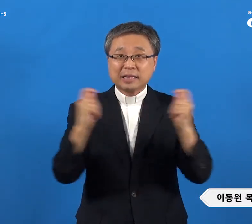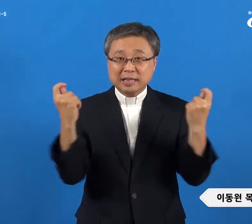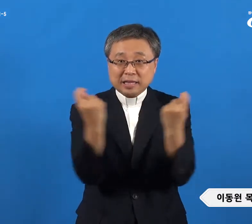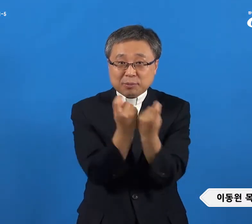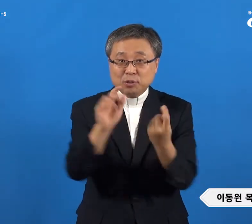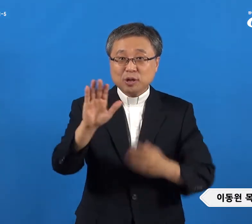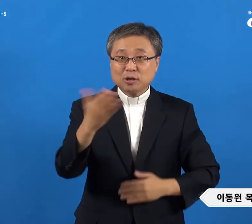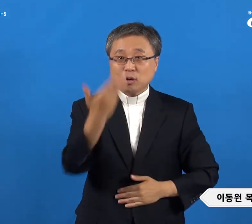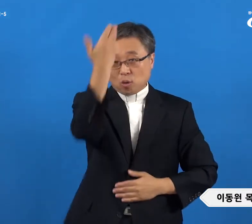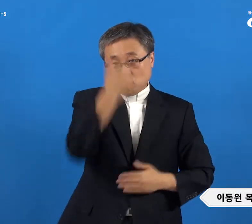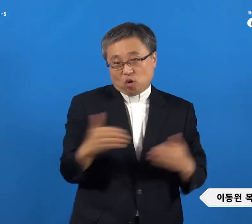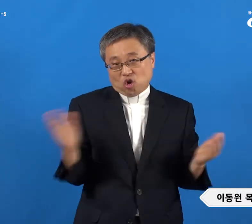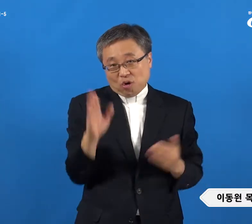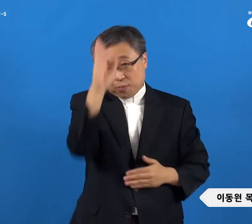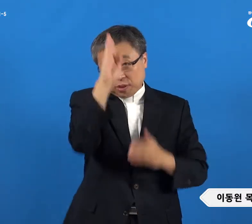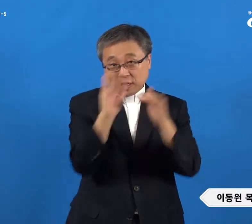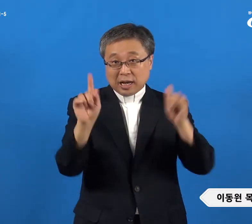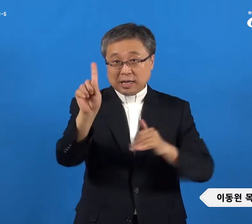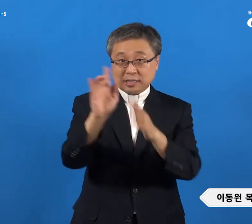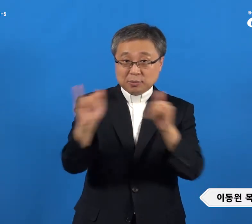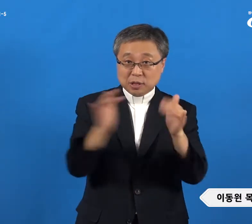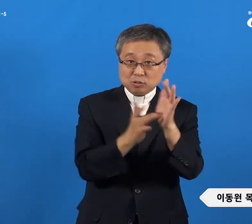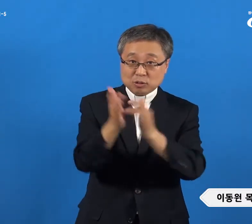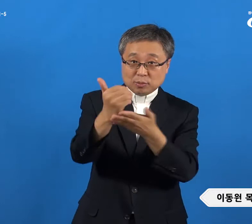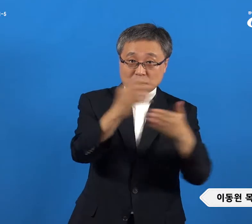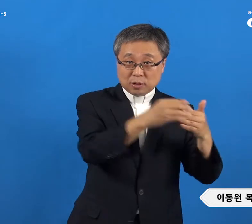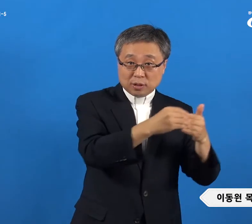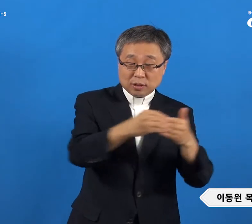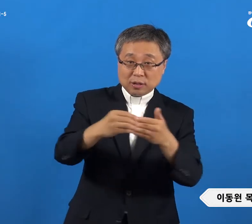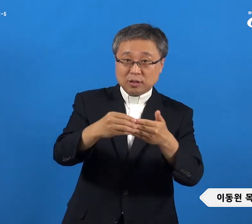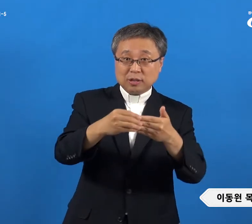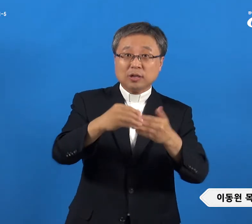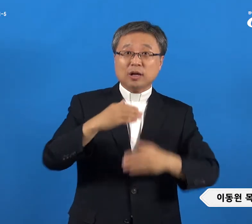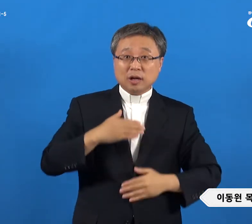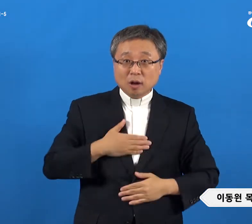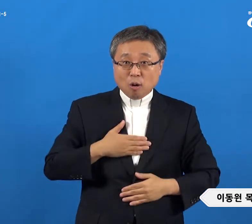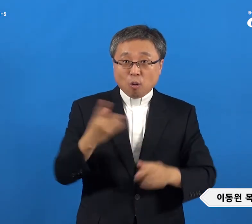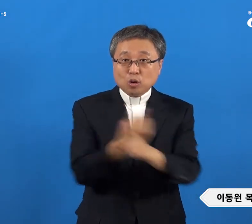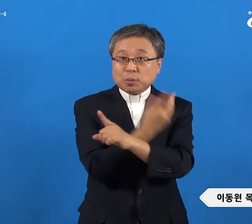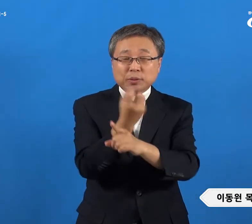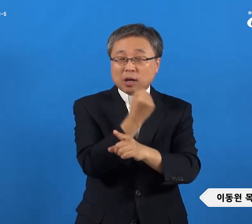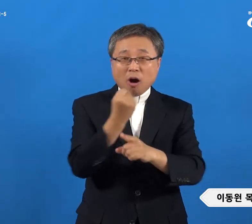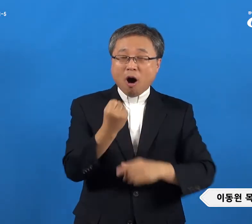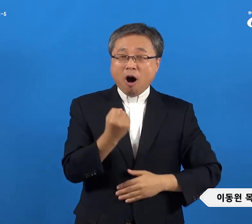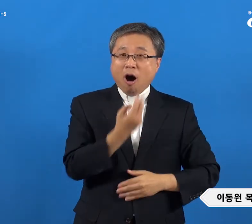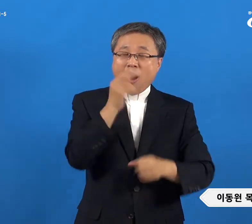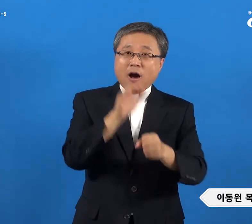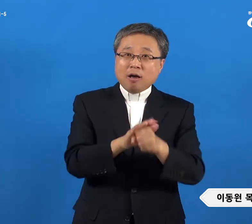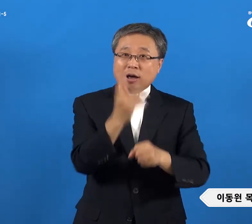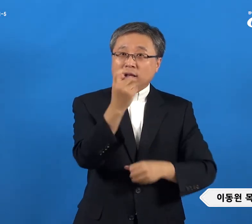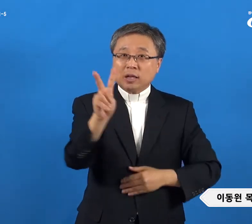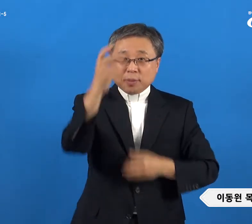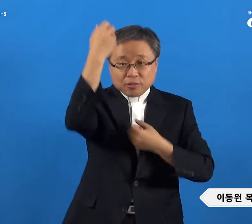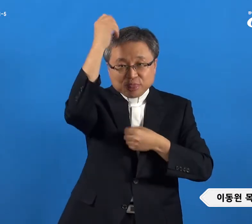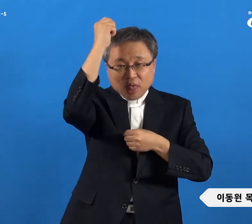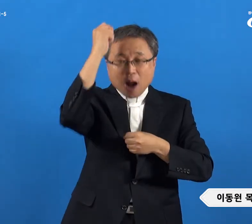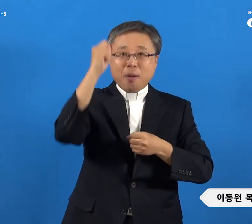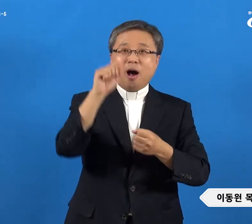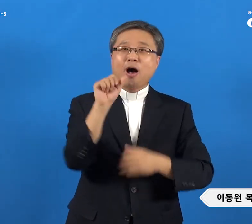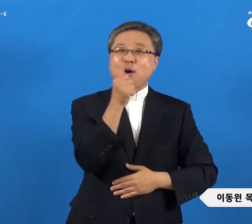한 사람을 예수님 앞으로 데려와 그가 고침을 받는 기적의 드라마가 소개되고 있습니다. 중풍병은